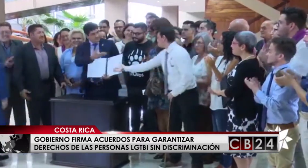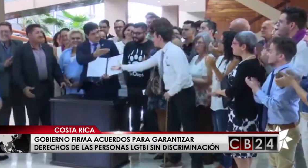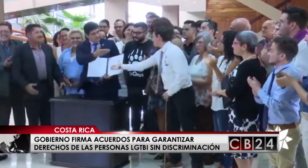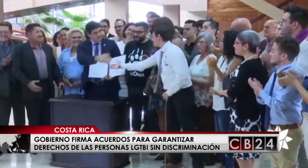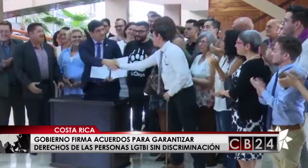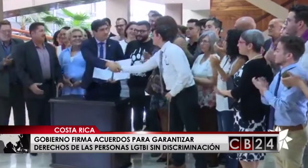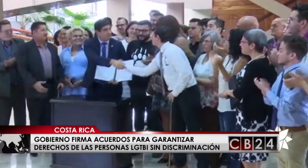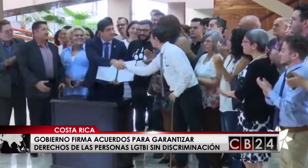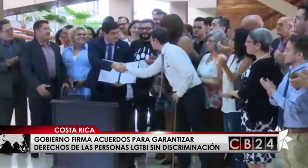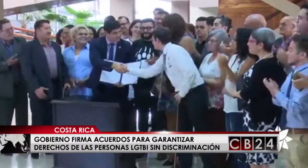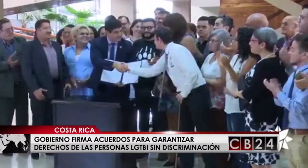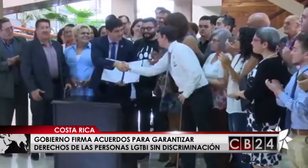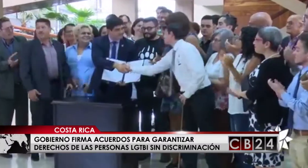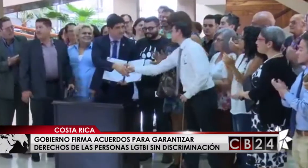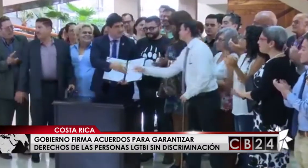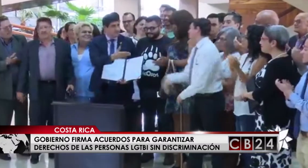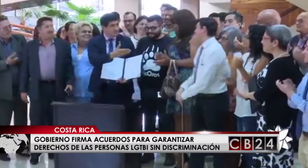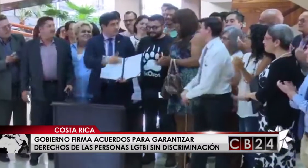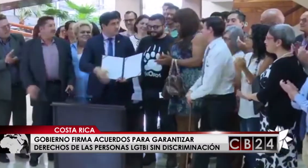gaceta